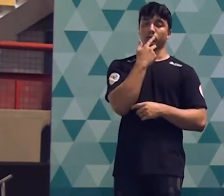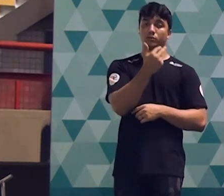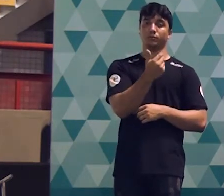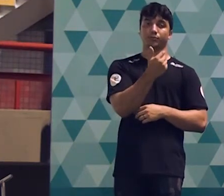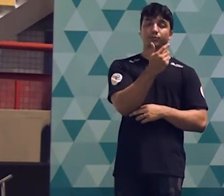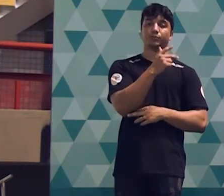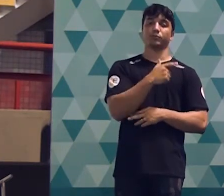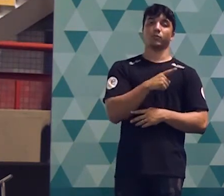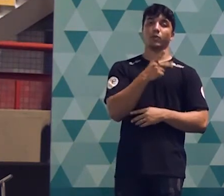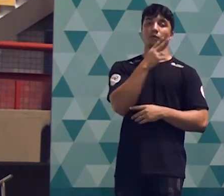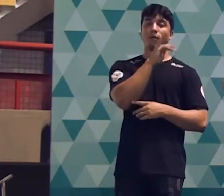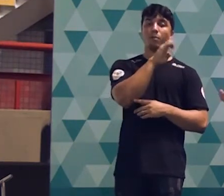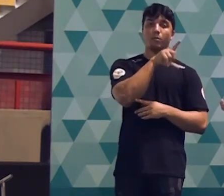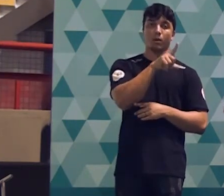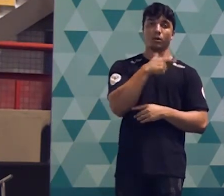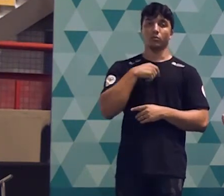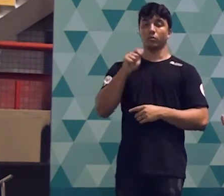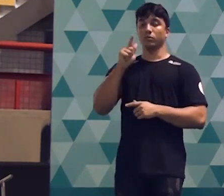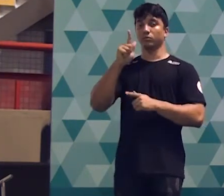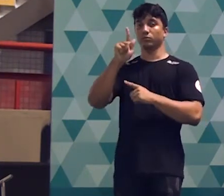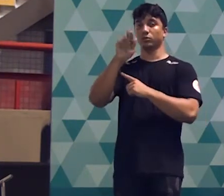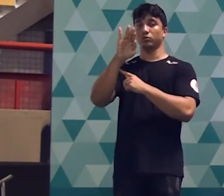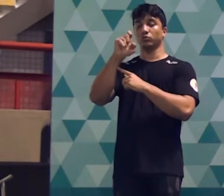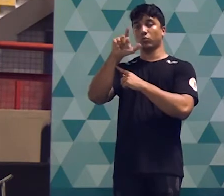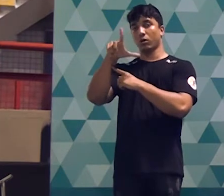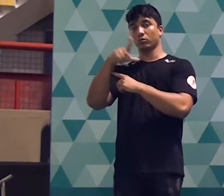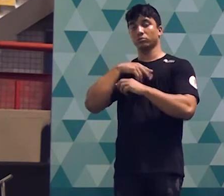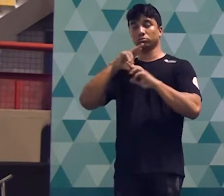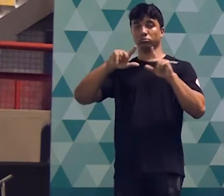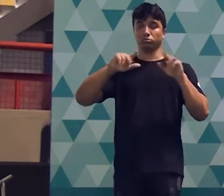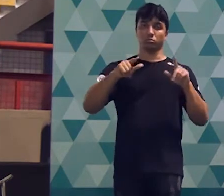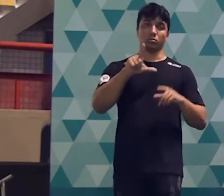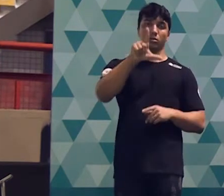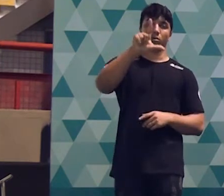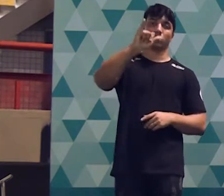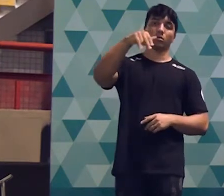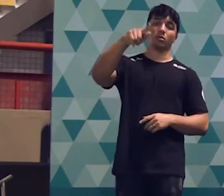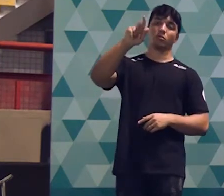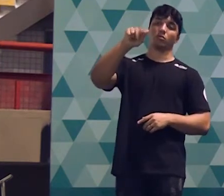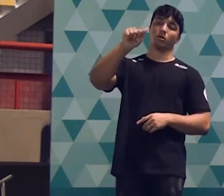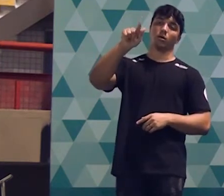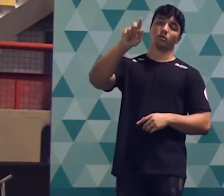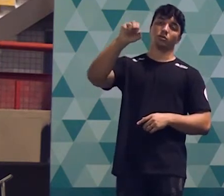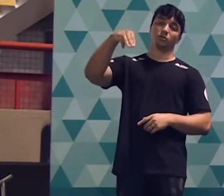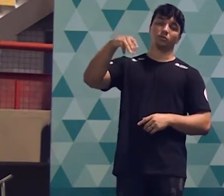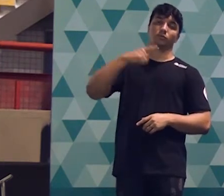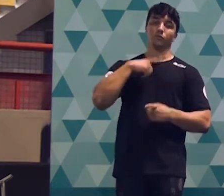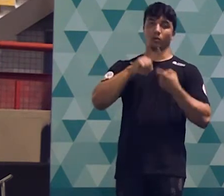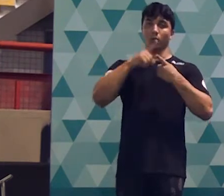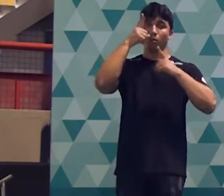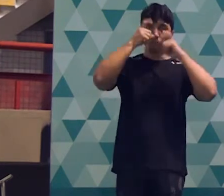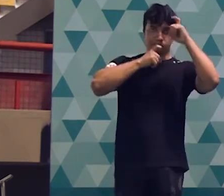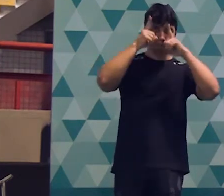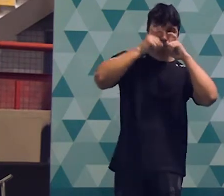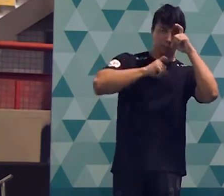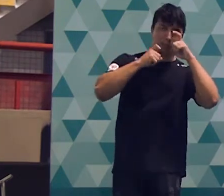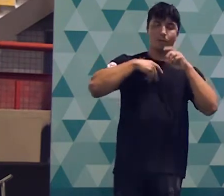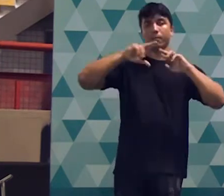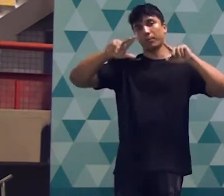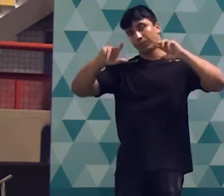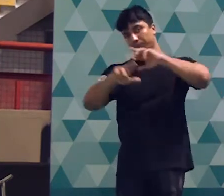Uma linguagem verbal, uma linguagem gestual. São linguagens. As expressões faciais são linguagens, né?